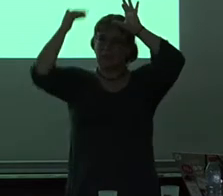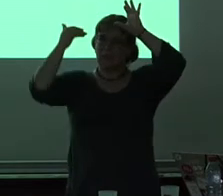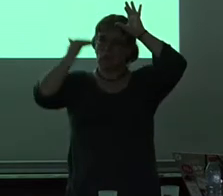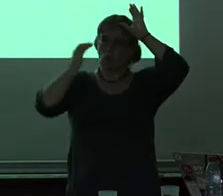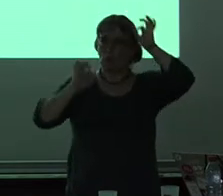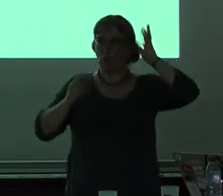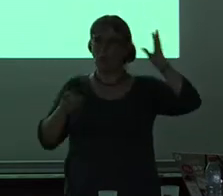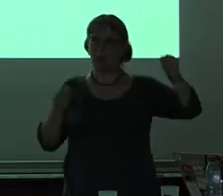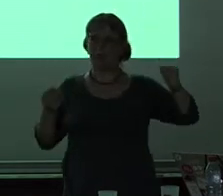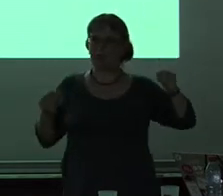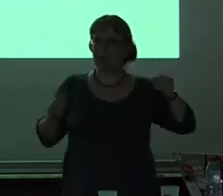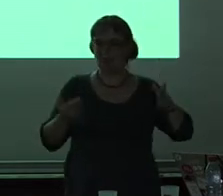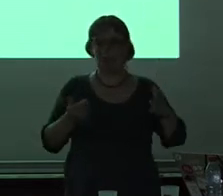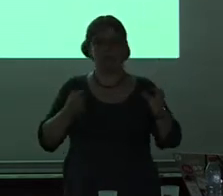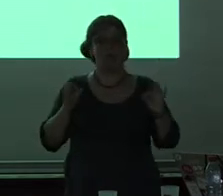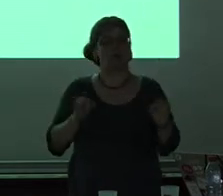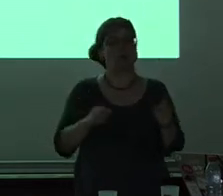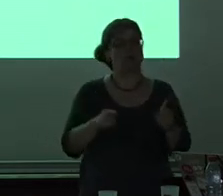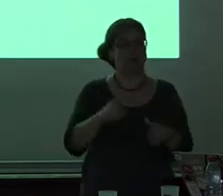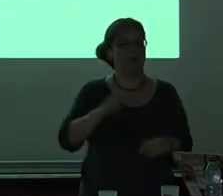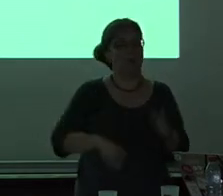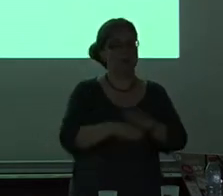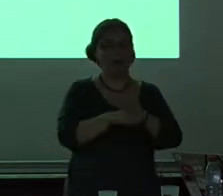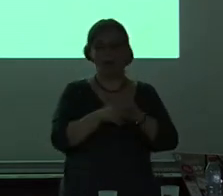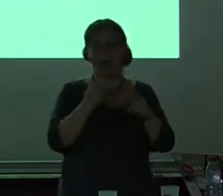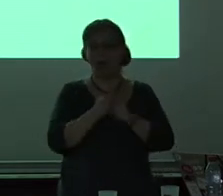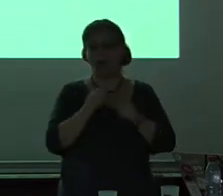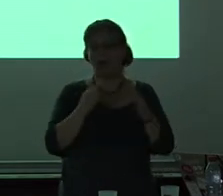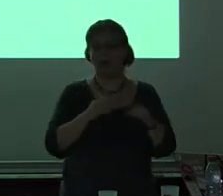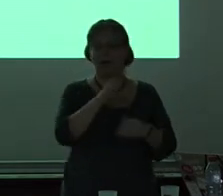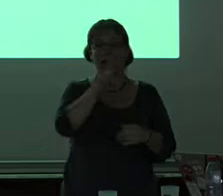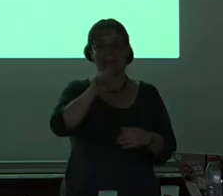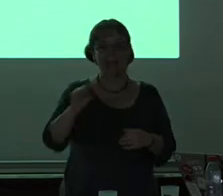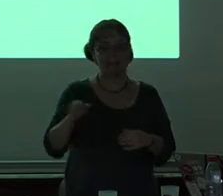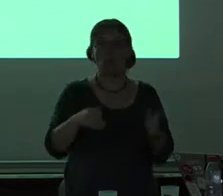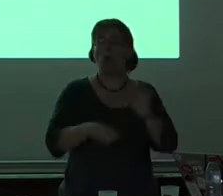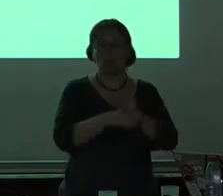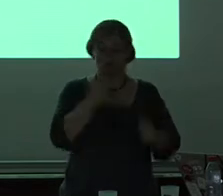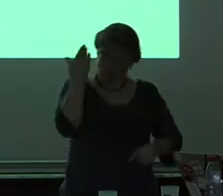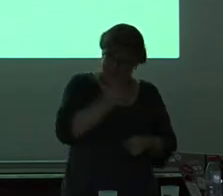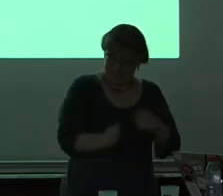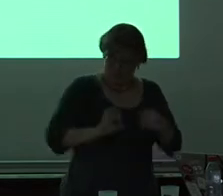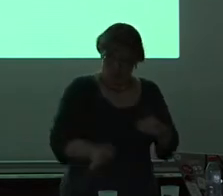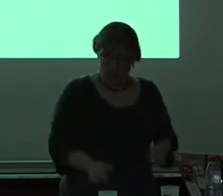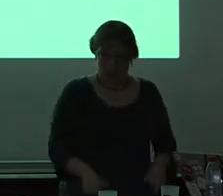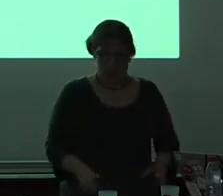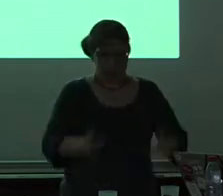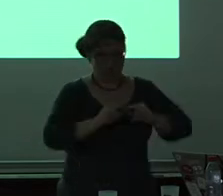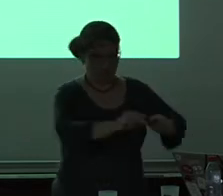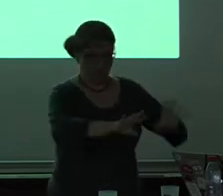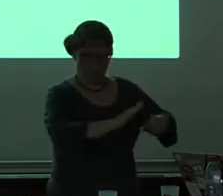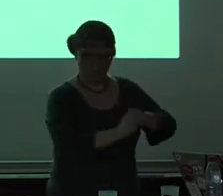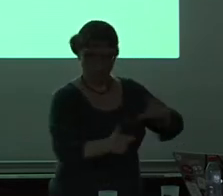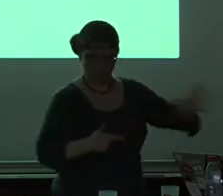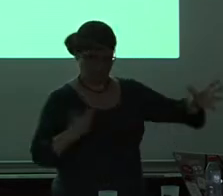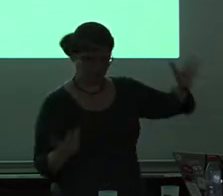langage. Je reviens encore sur les classes, mais quand j'ai découvert les classes, je savais les faire. Mais par contre, si je devais expliquer à quelqu'un d'autre pourquoi,